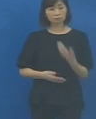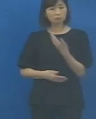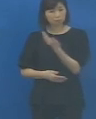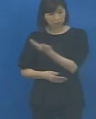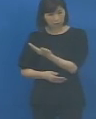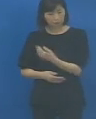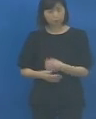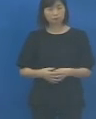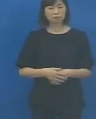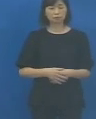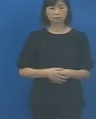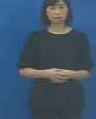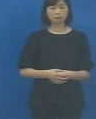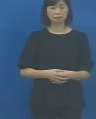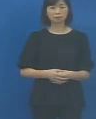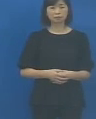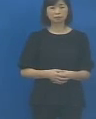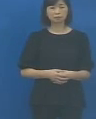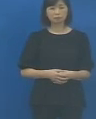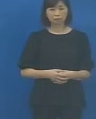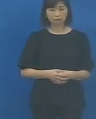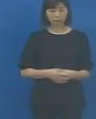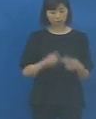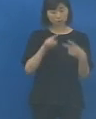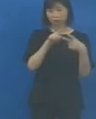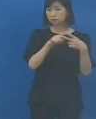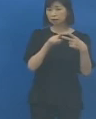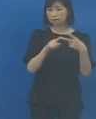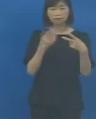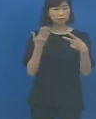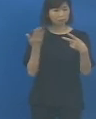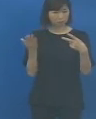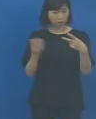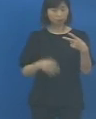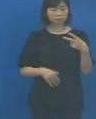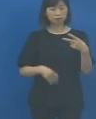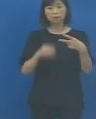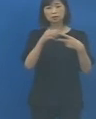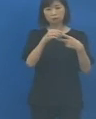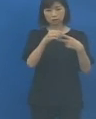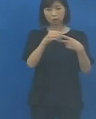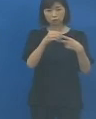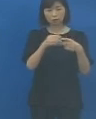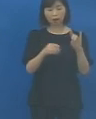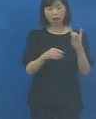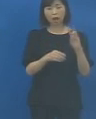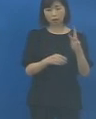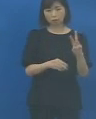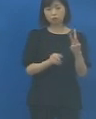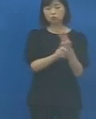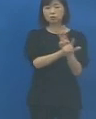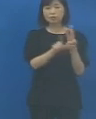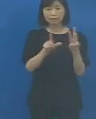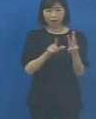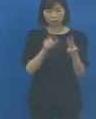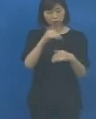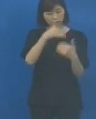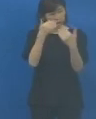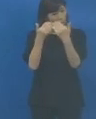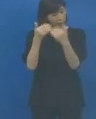産経新聞の松田です。と2点お伺いします。1つはですね、ウィーラブさんキャンペーンですけれども